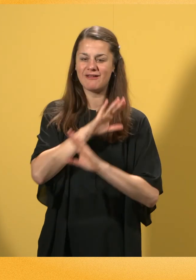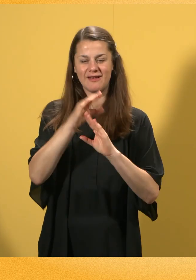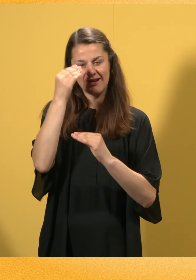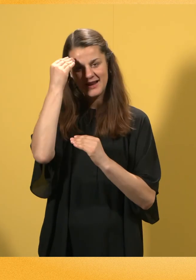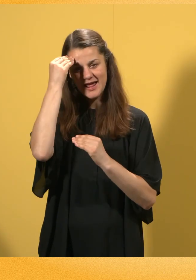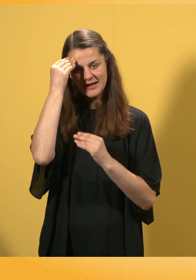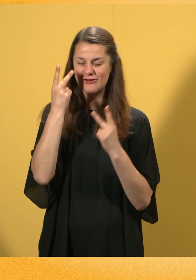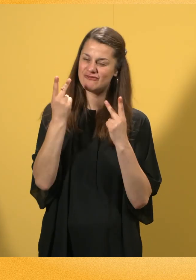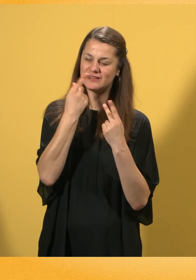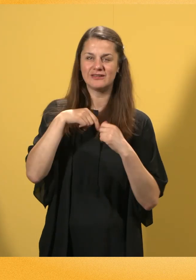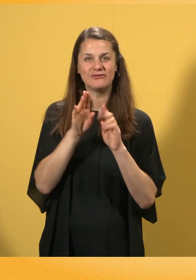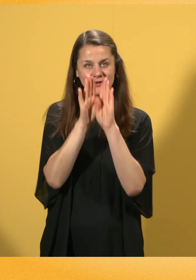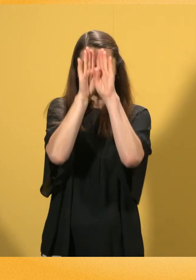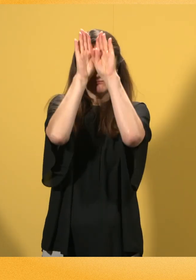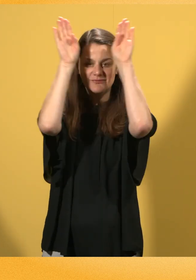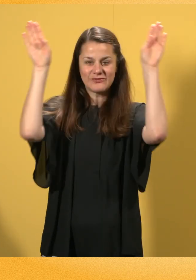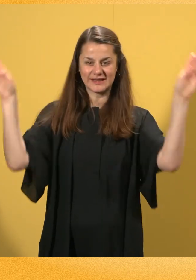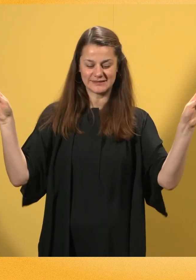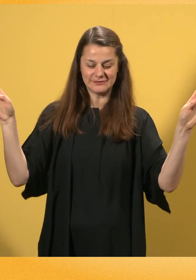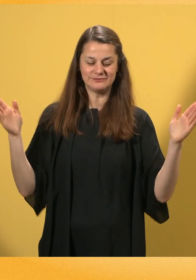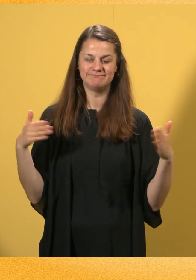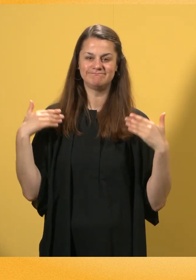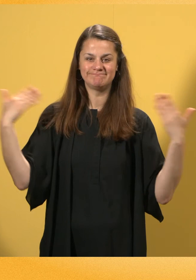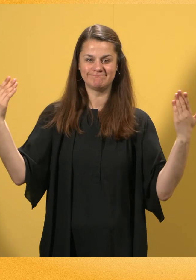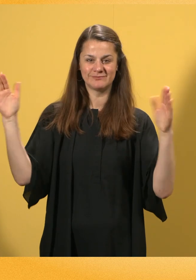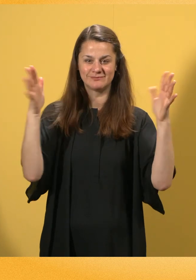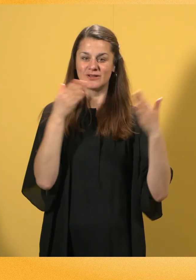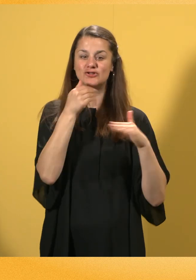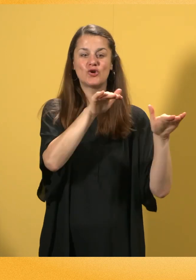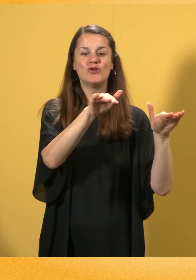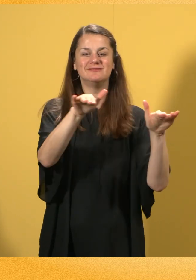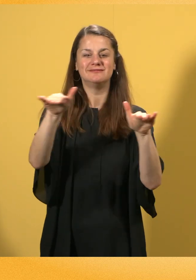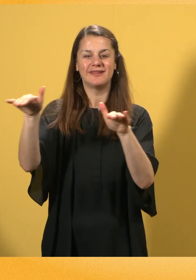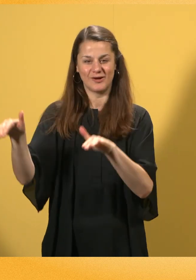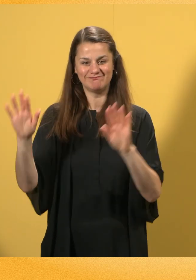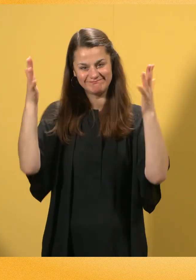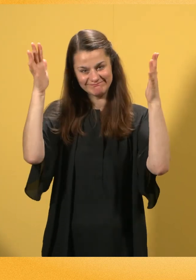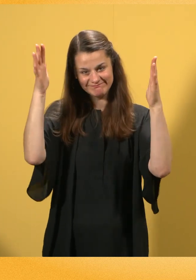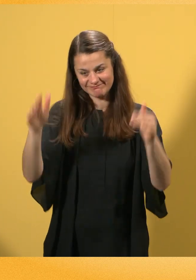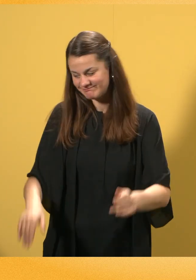Wachstumsmindset wächst. Schön, dass Sie da sind.